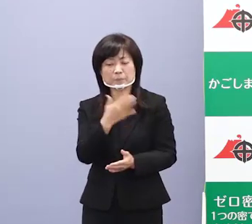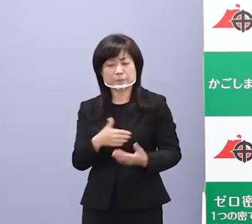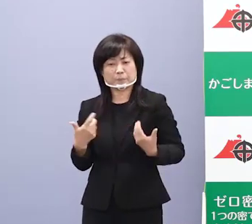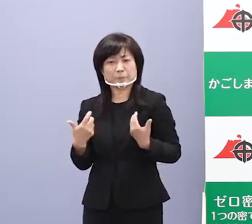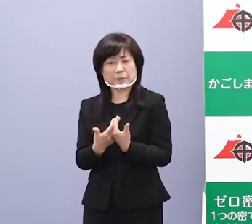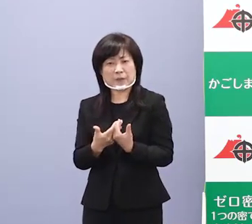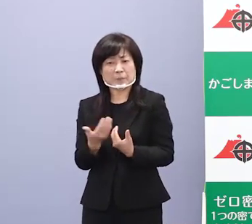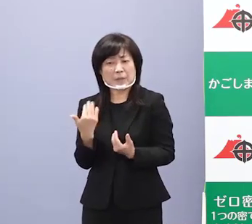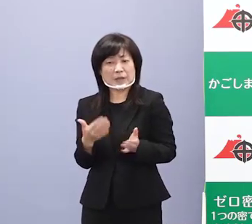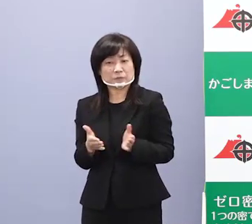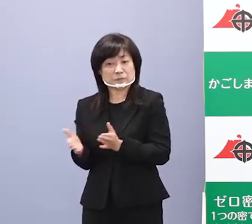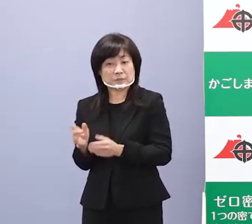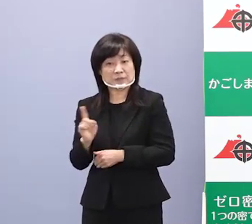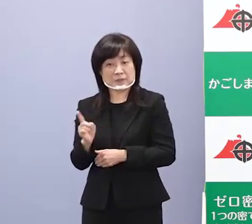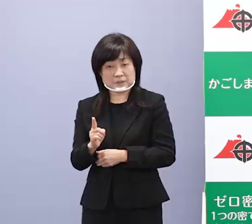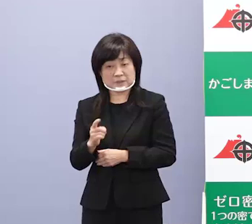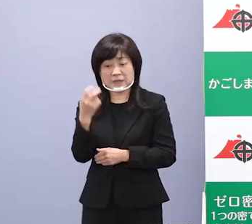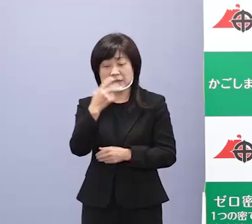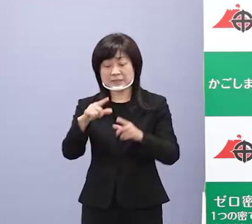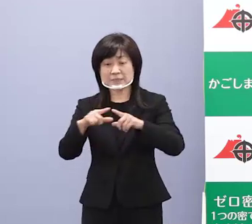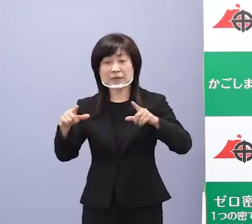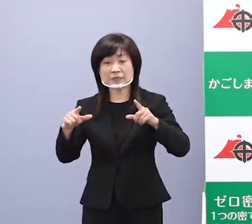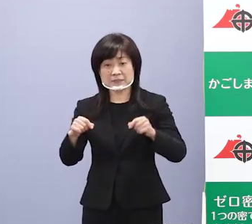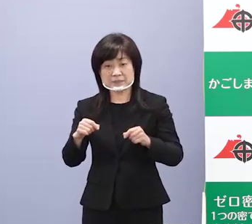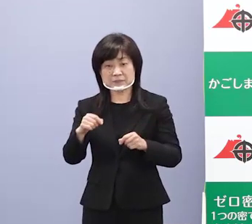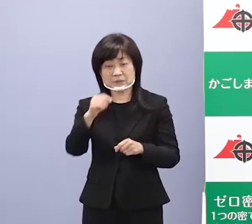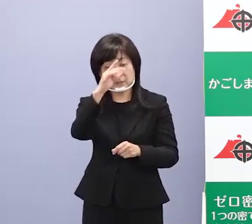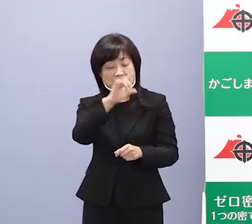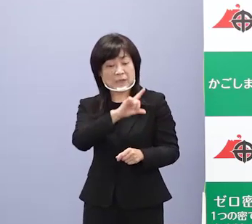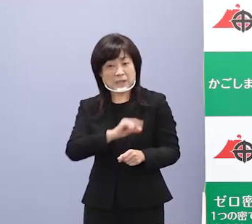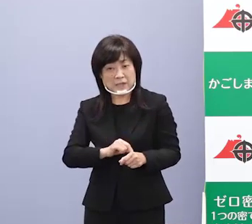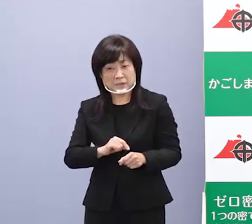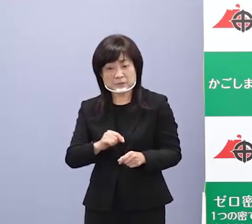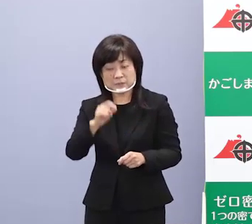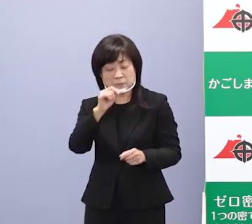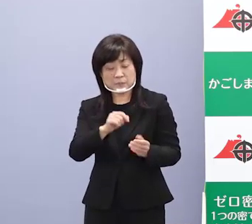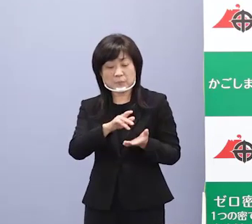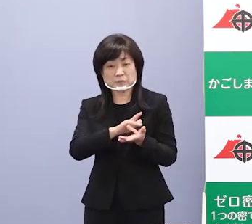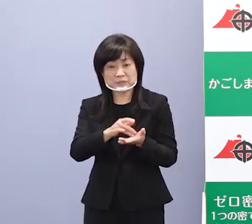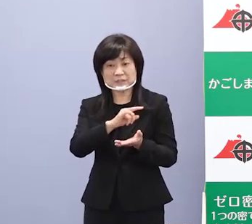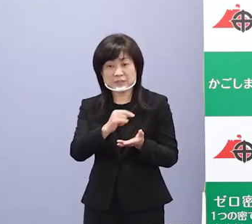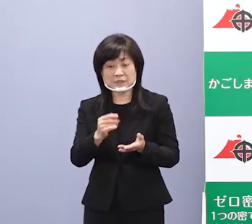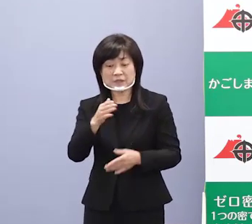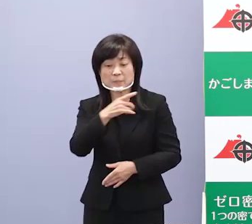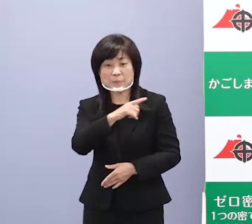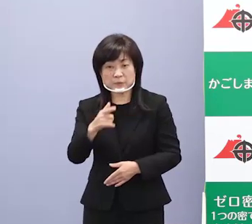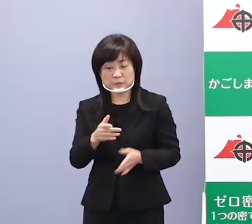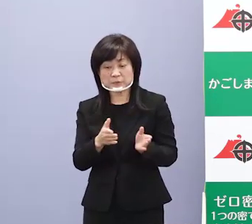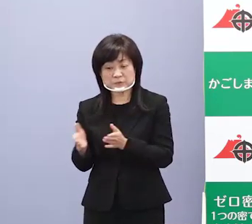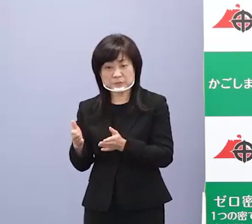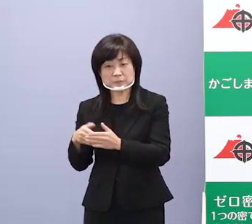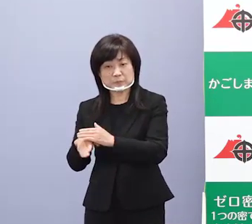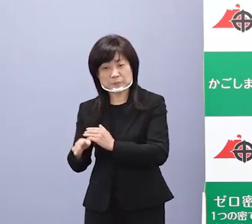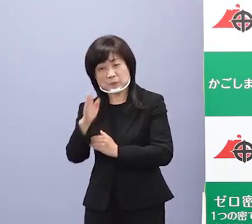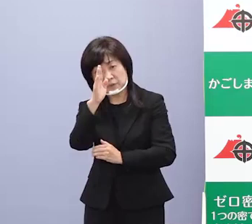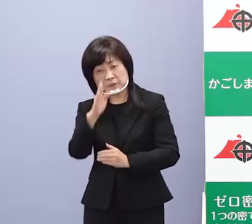良時に備えて、検査キットや解熱鎮痛剤、食料品等の購入準備をお願いいた